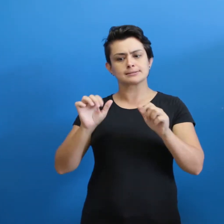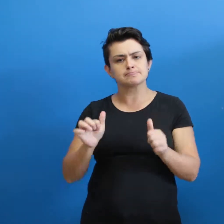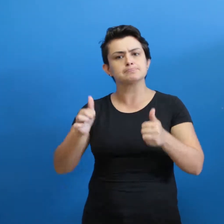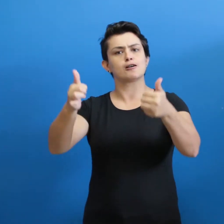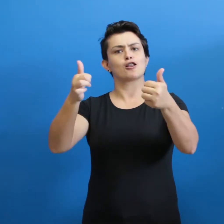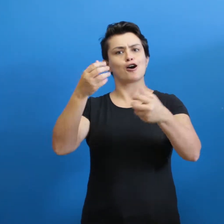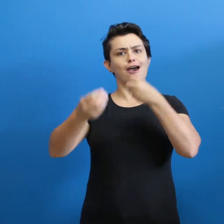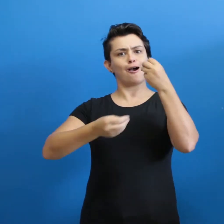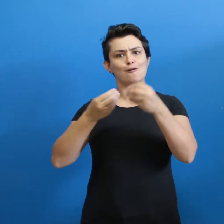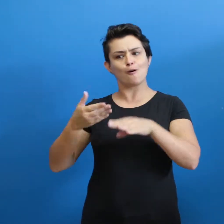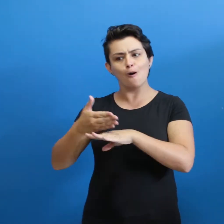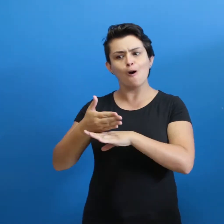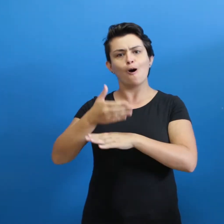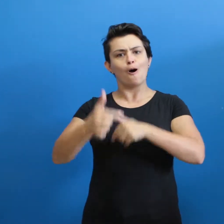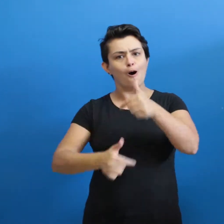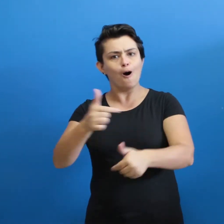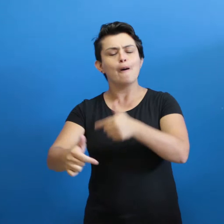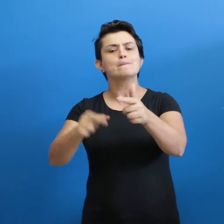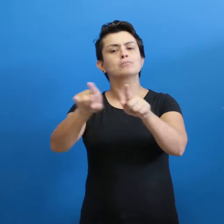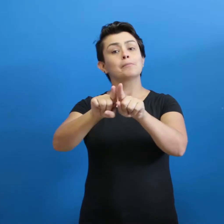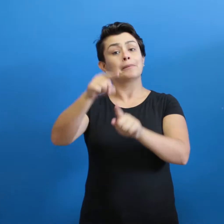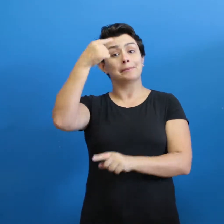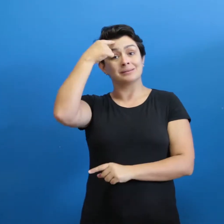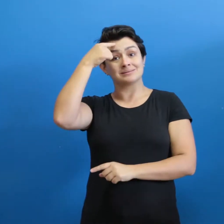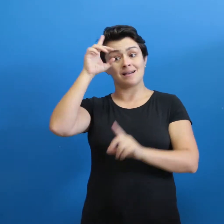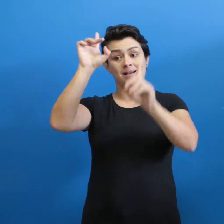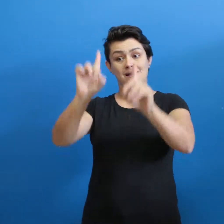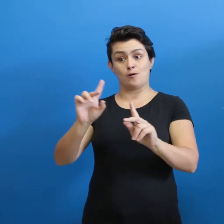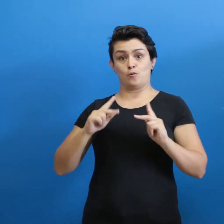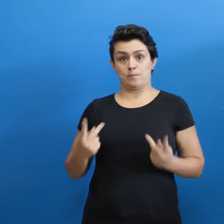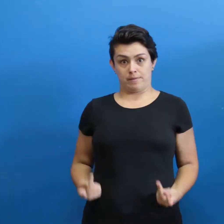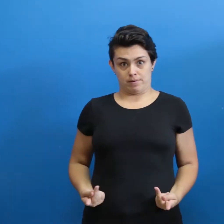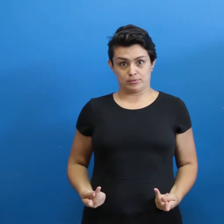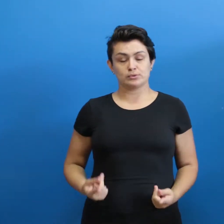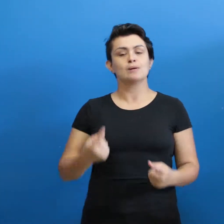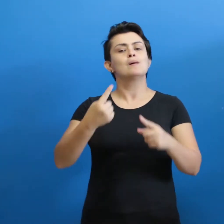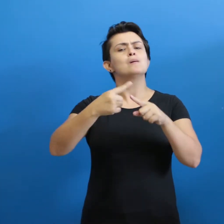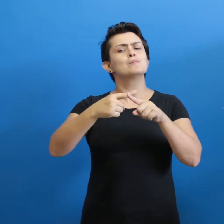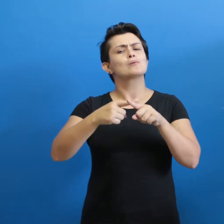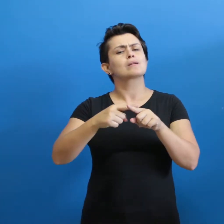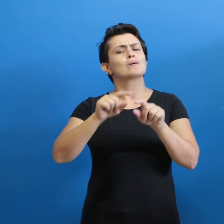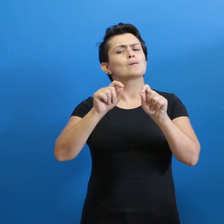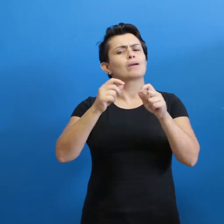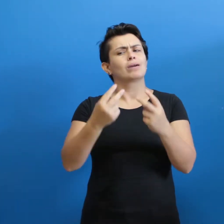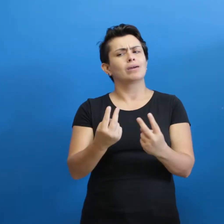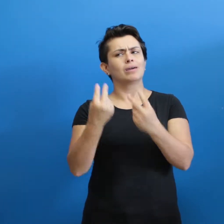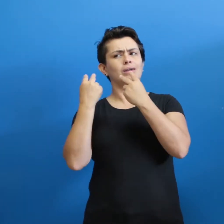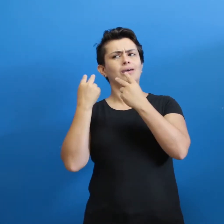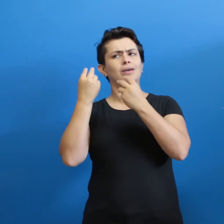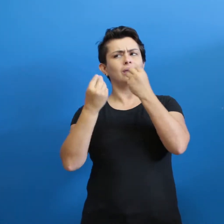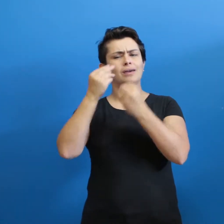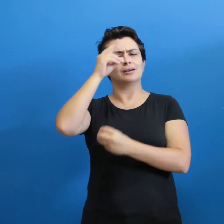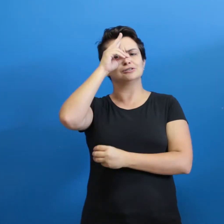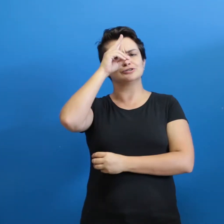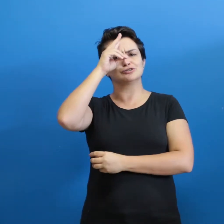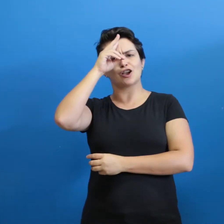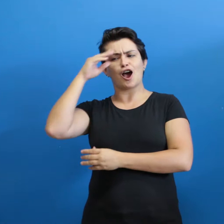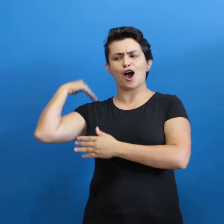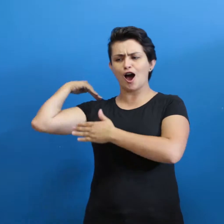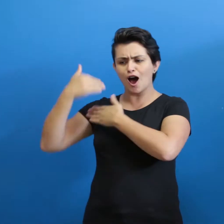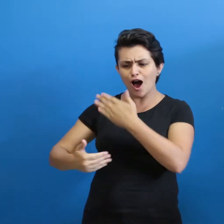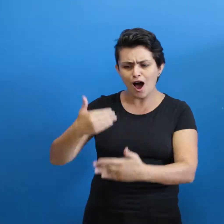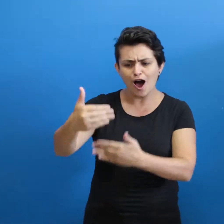essa data do dia 8 dentro da perspectiva dos direitos humanos. Então, assim, se a gente for olhar historicamente, o que acontece com as mulheres nesse processo de